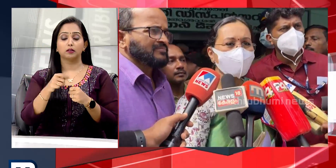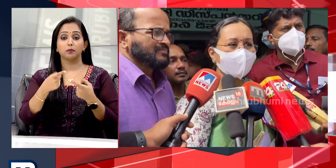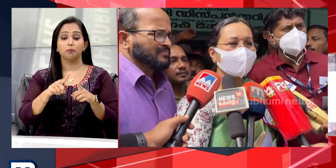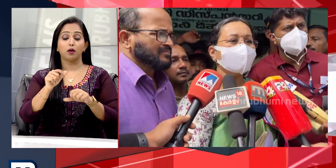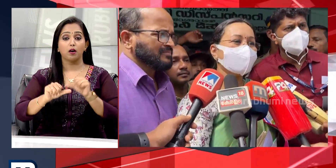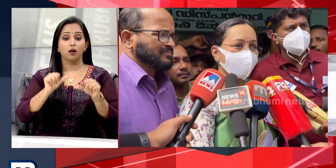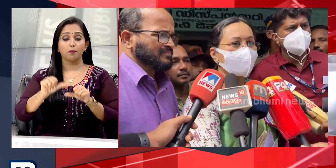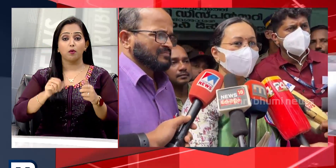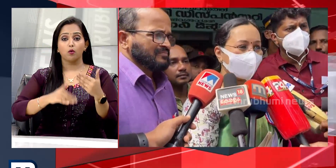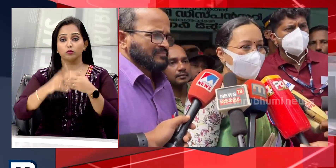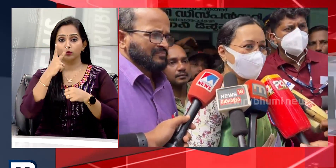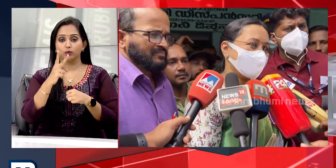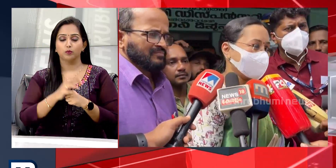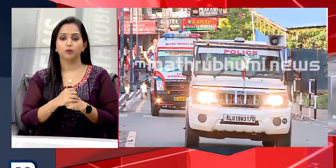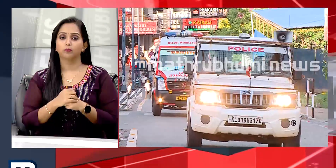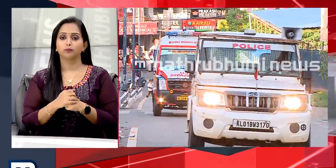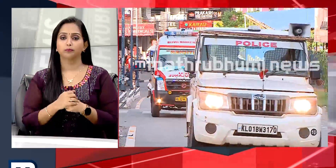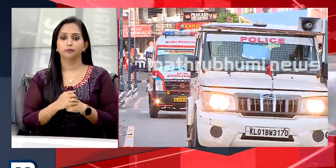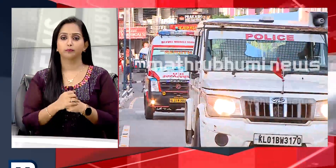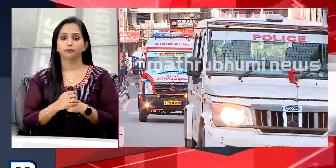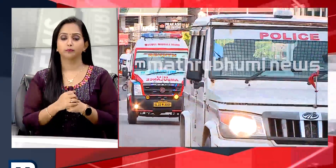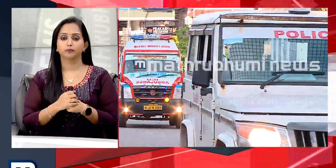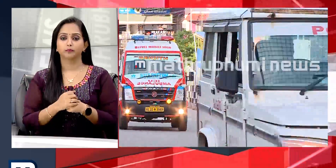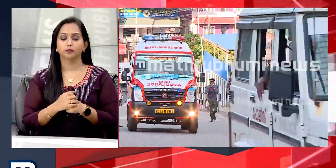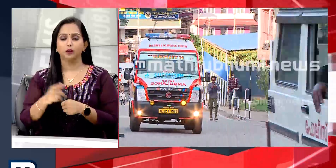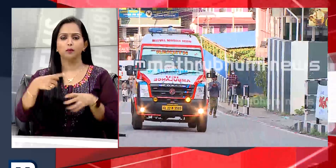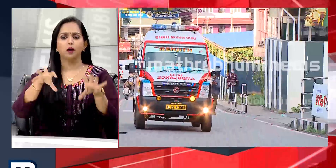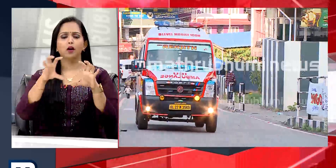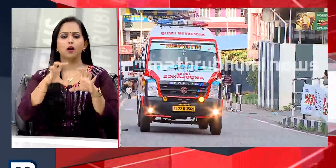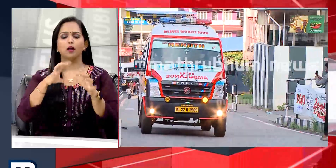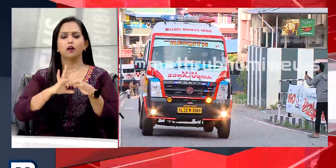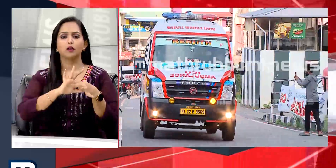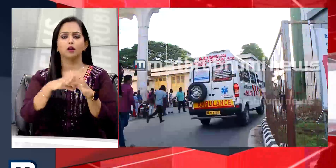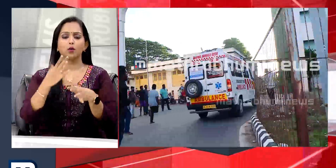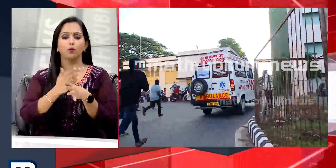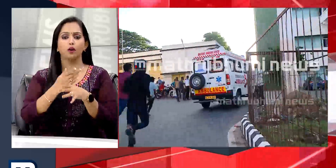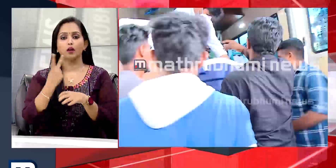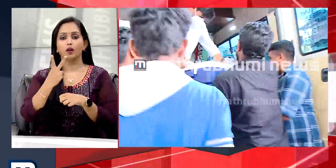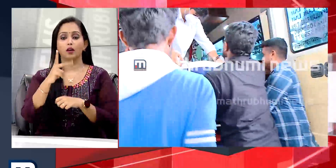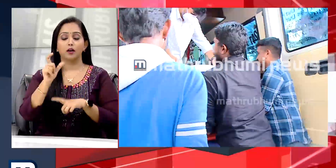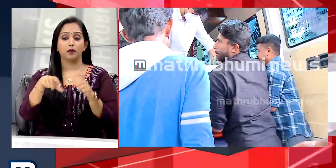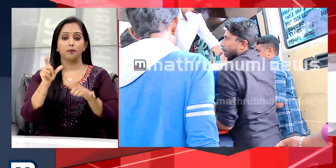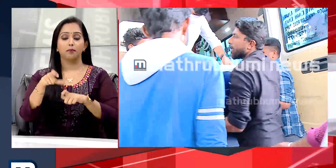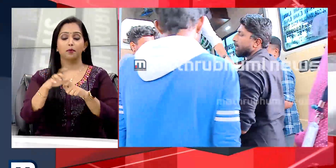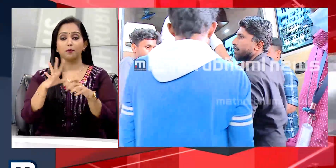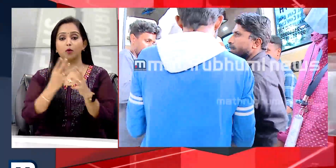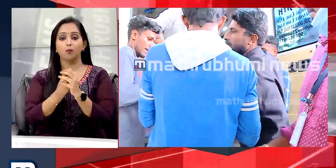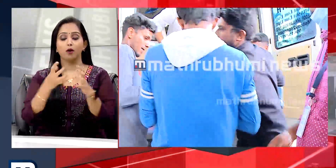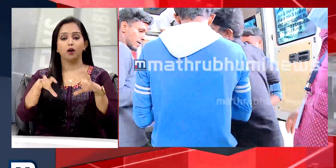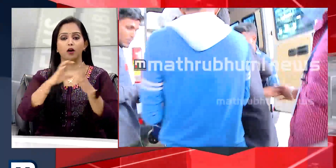നടപടികൾ സ്വീകരിക്കാൻ നിർദ്ദേശം നൽകിയിട്ടുണ്ട് അഡീഷണൽ ചീഫ് സെക്രട്ടറി. കേസ് ഓട്ടോയിൽ കരാർ വ്യവസ്ഥയിൽ ജോലി ചെയ്യുന്ന 2 ട്രാൻസ്പ്ലാന്റ് കോർഡിനേറ്റർമാരുടെ കരാർ